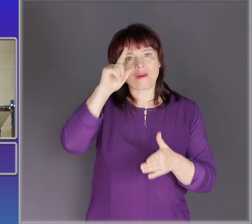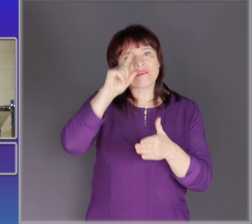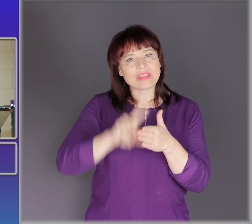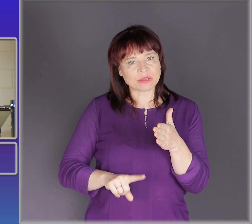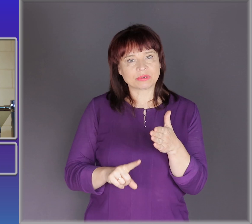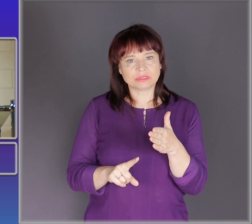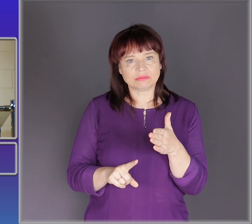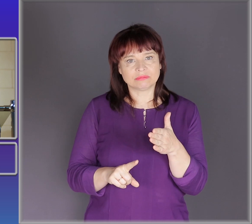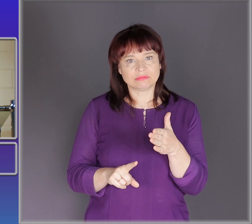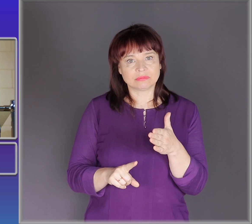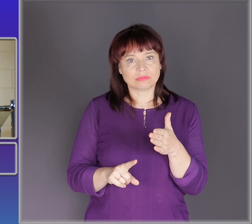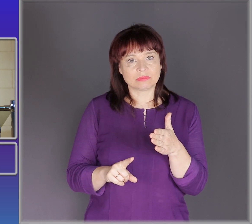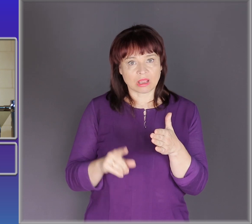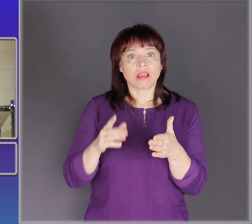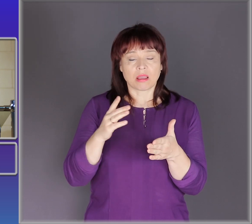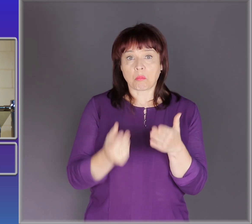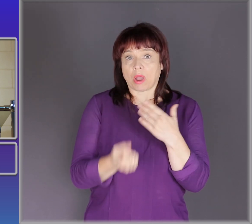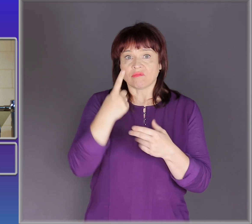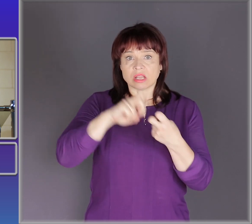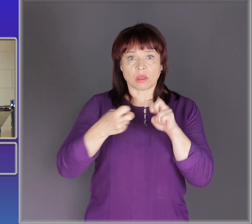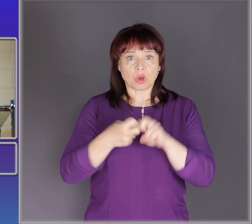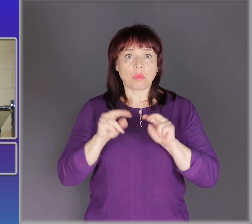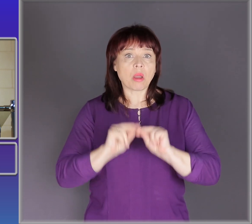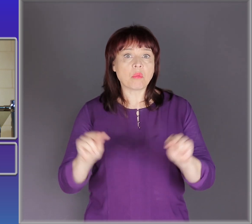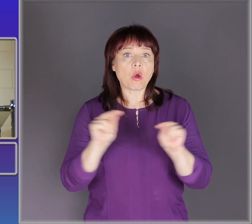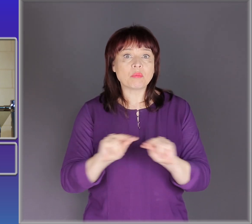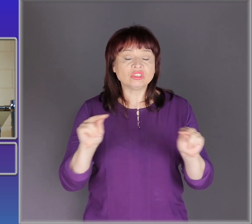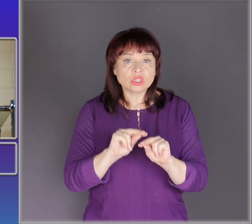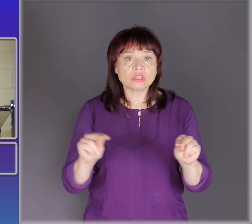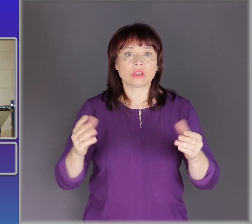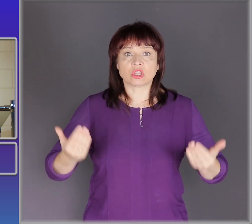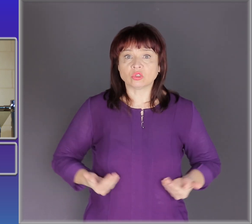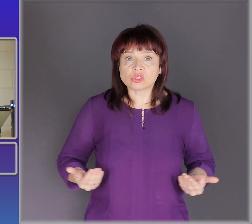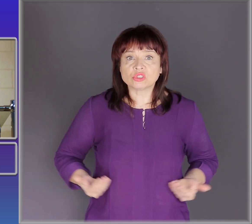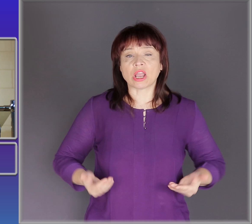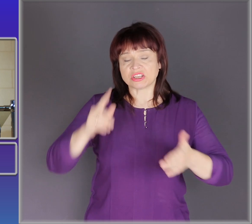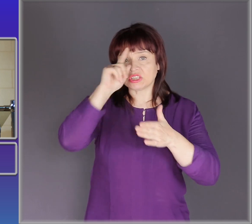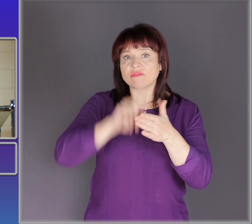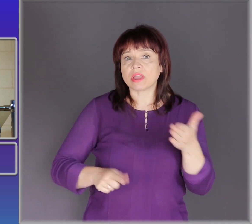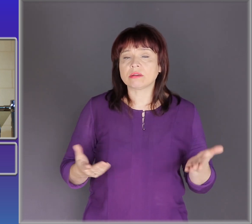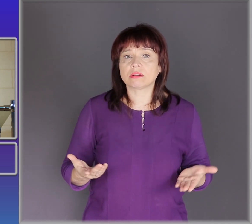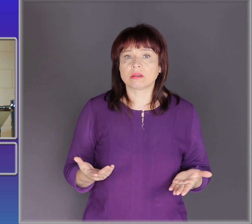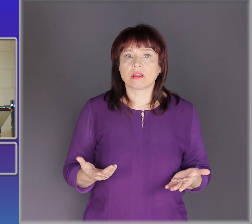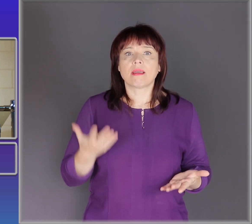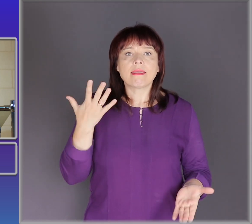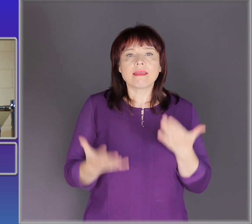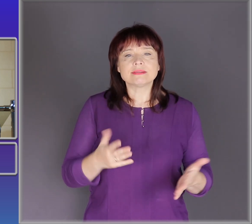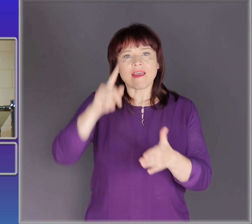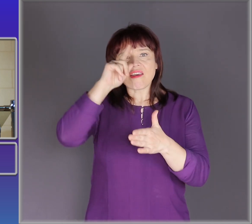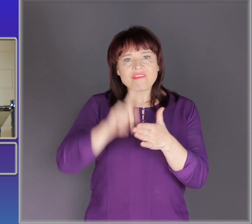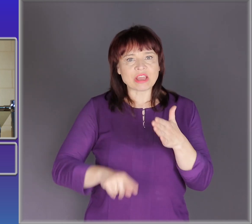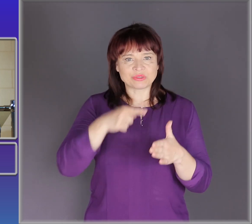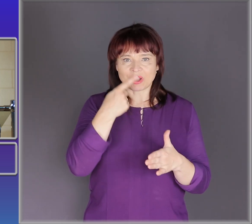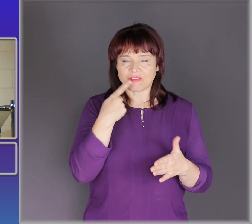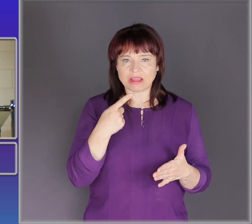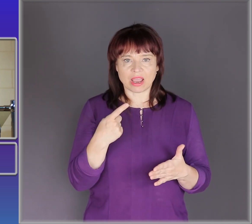возникает как проблема учения проблема бытия проблема от веры потому что если